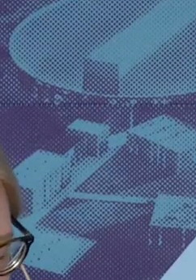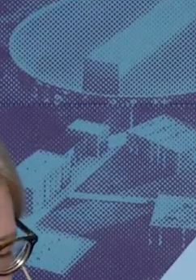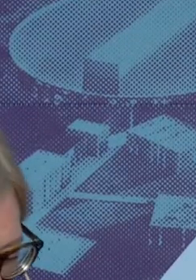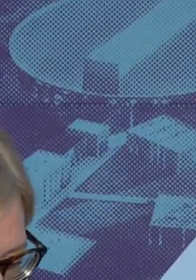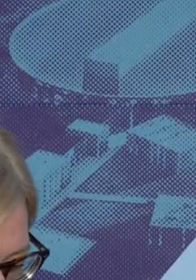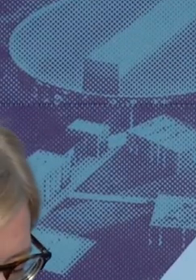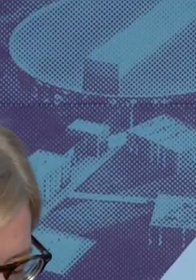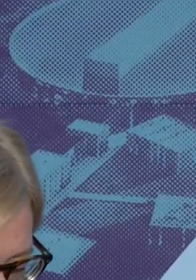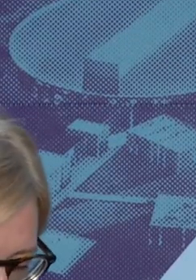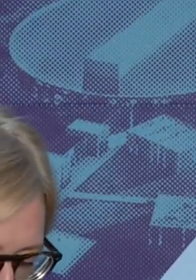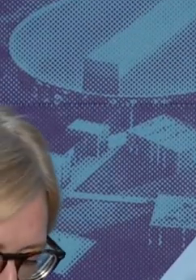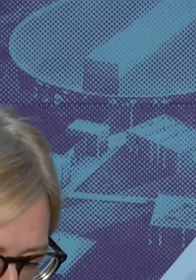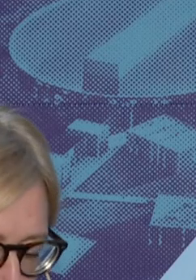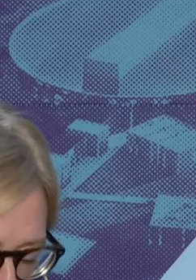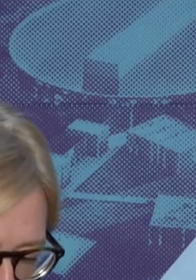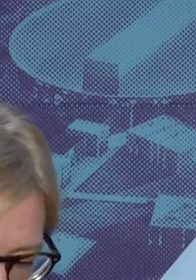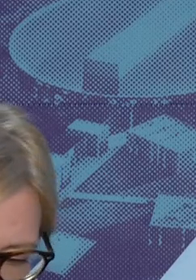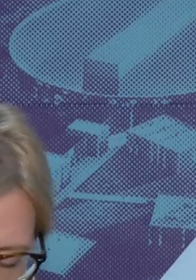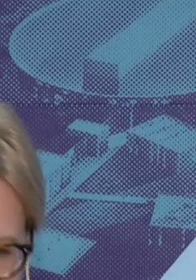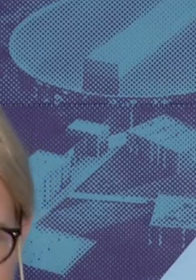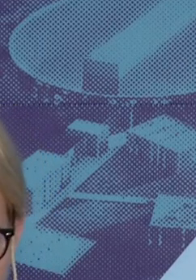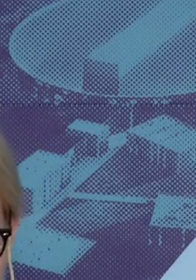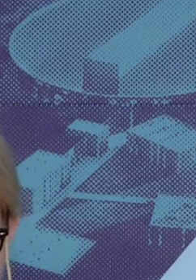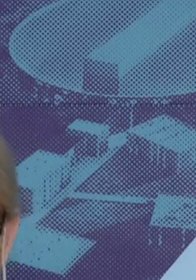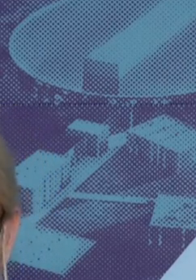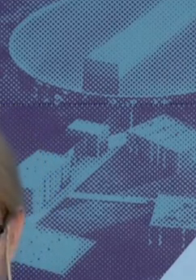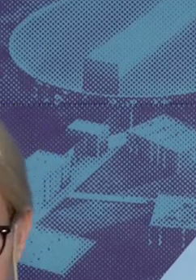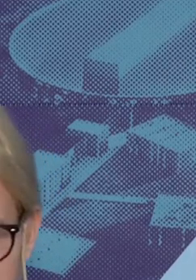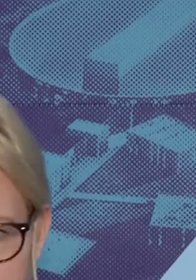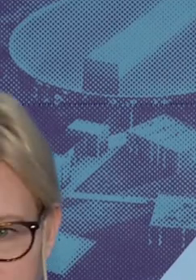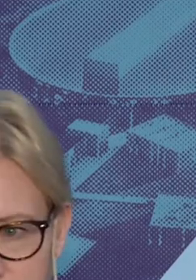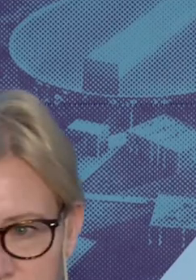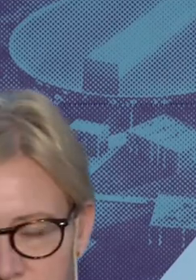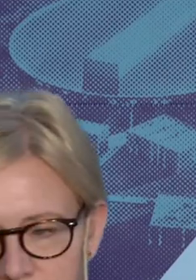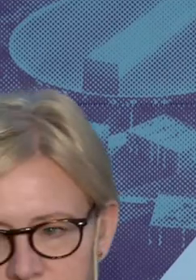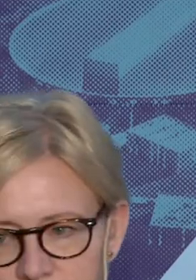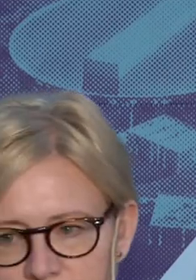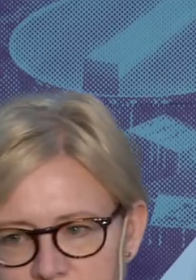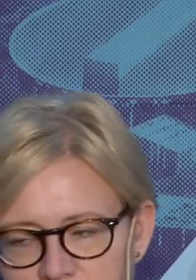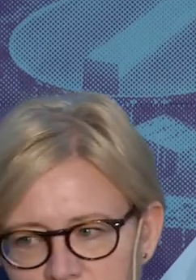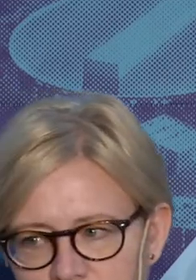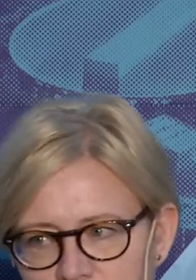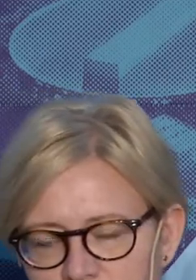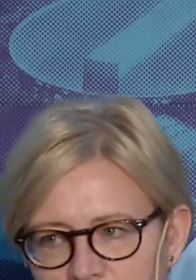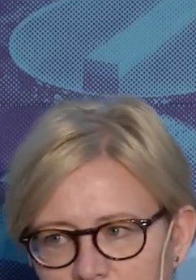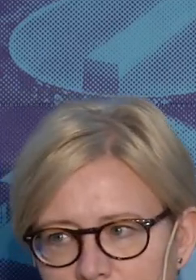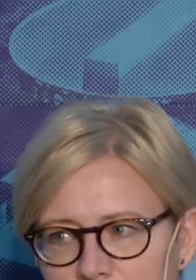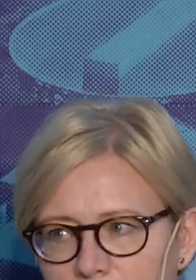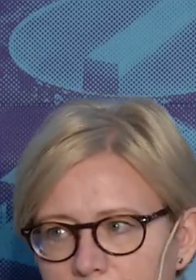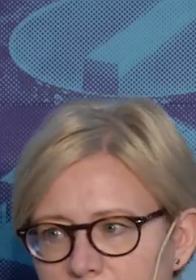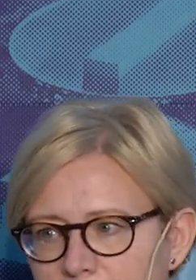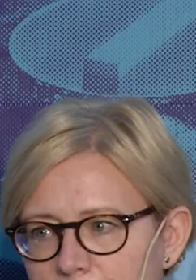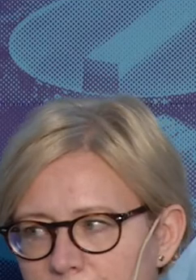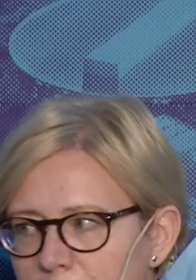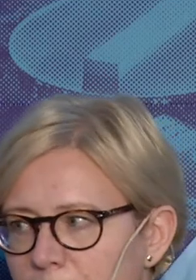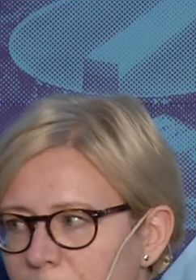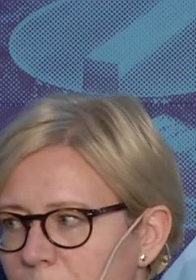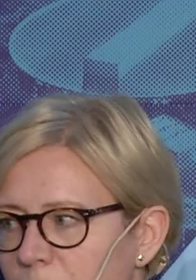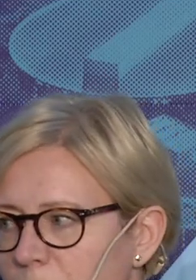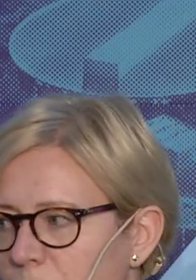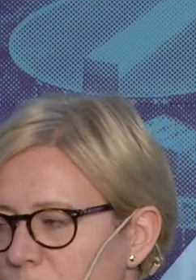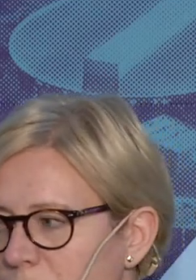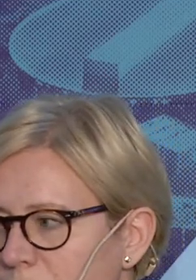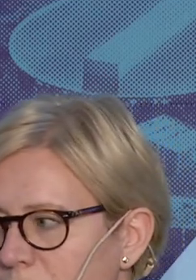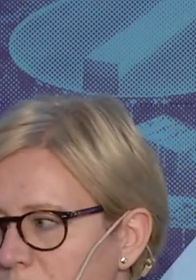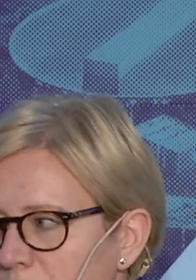arbete som pågår med life science-strategi. För där är ett utpekat område precisionsmedicin. Och se till så att någonting verkligen händer där. För där finns det politiska fokuset, där